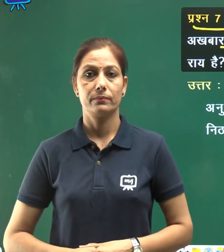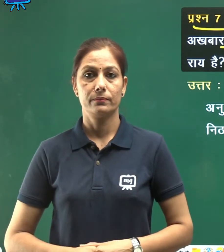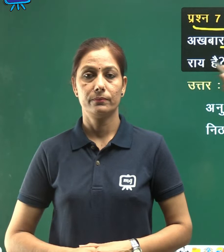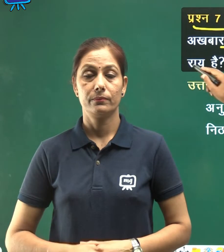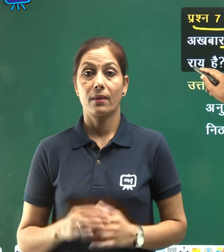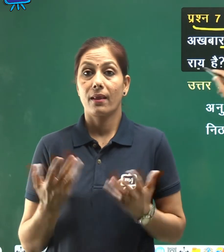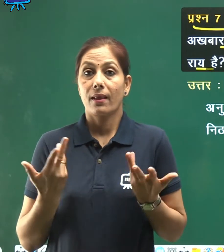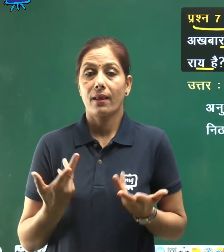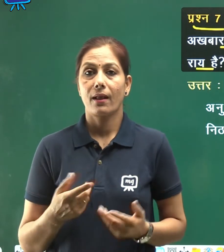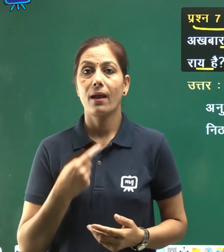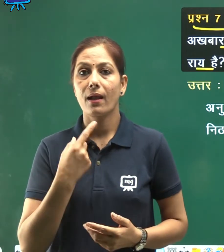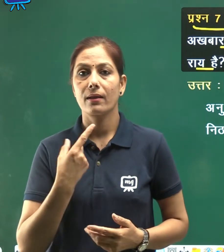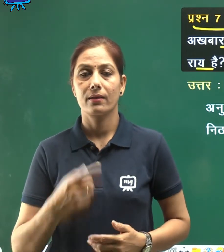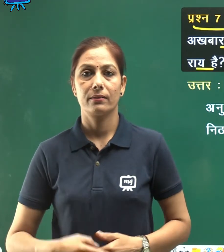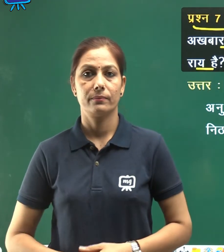क्या राय है?